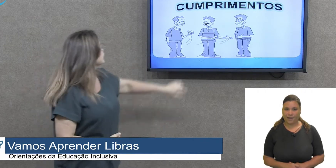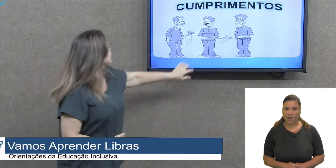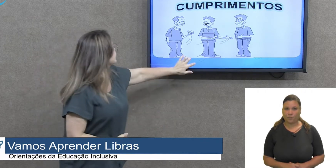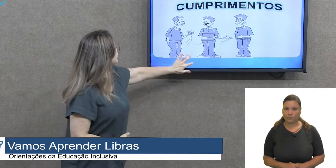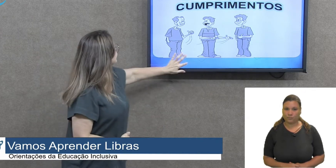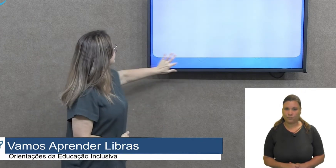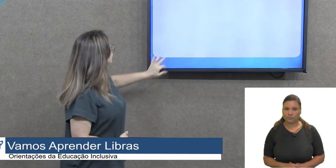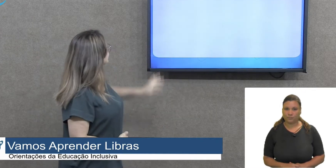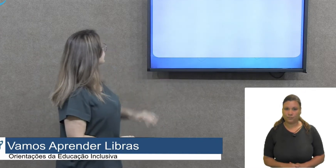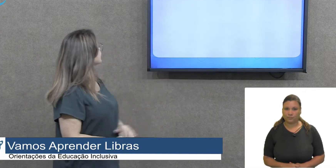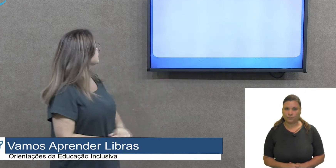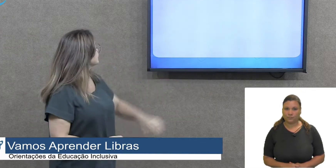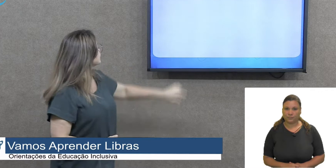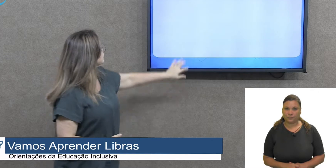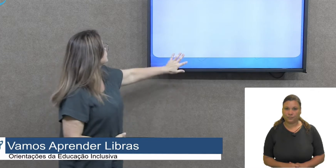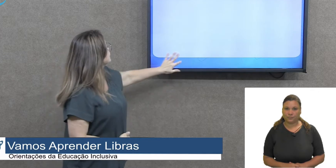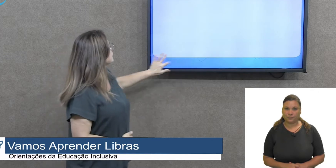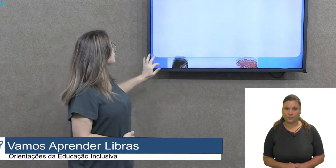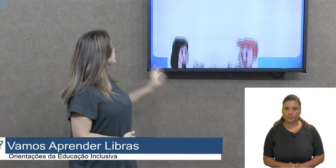é legal?